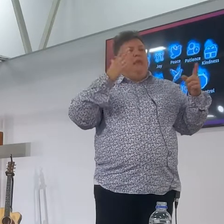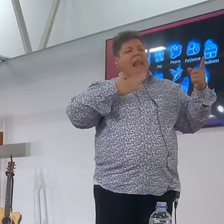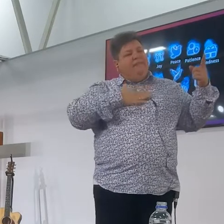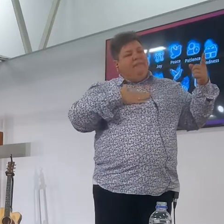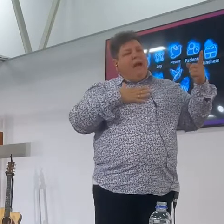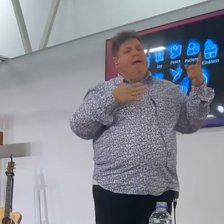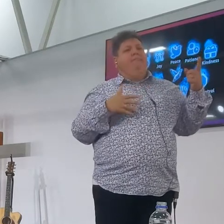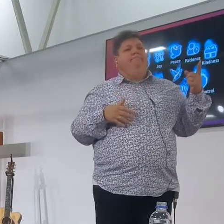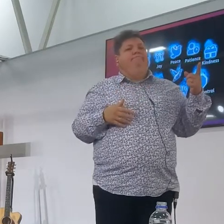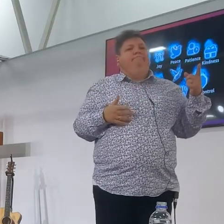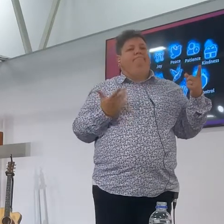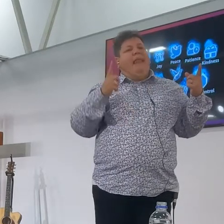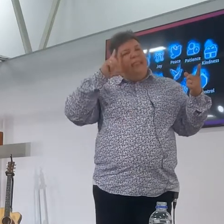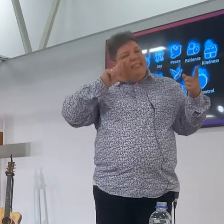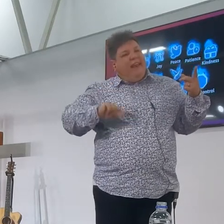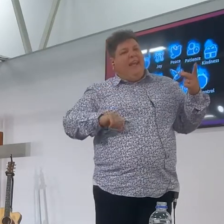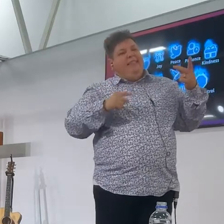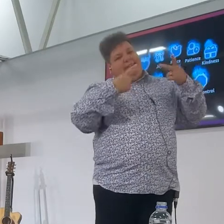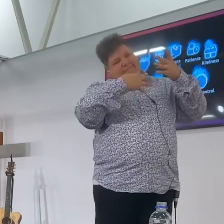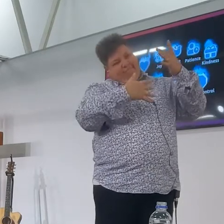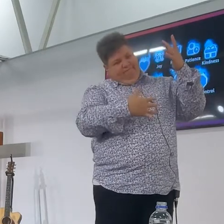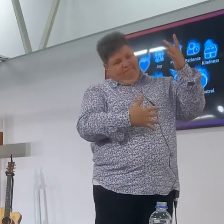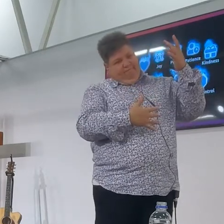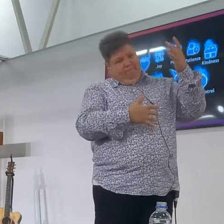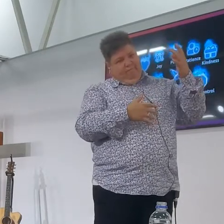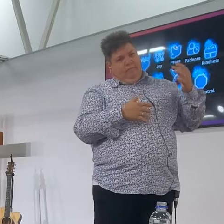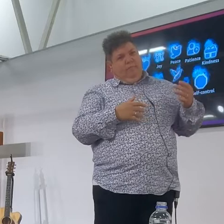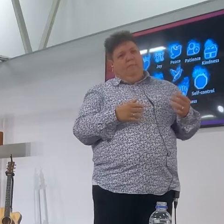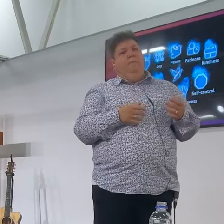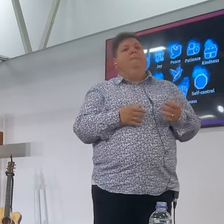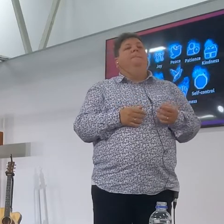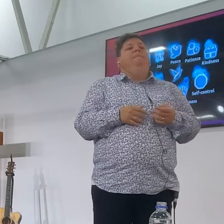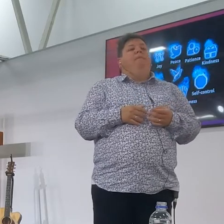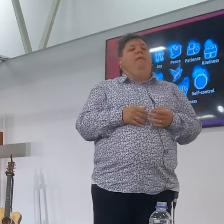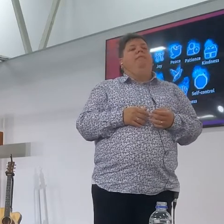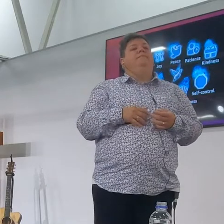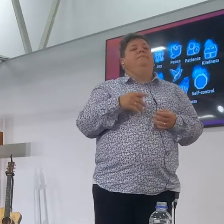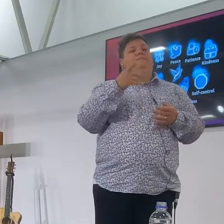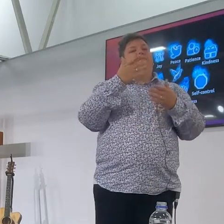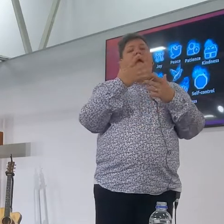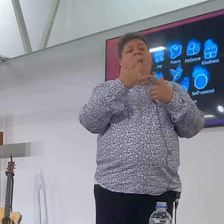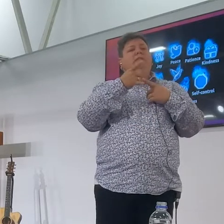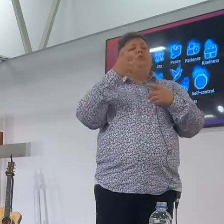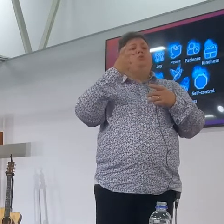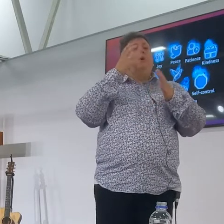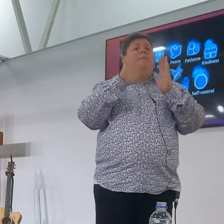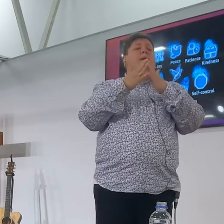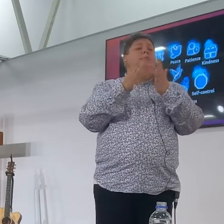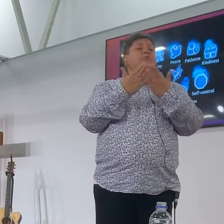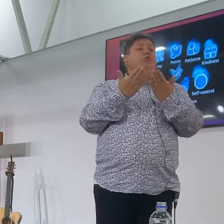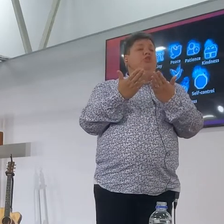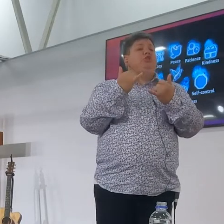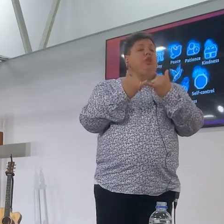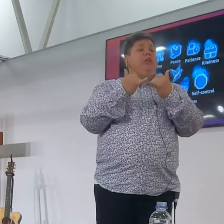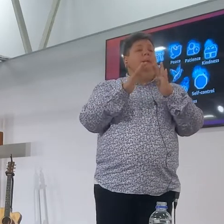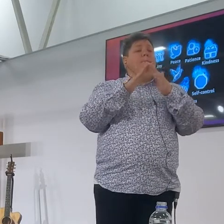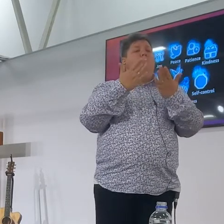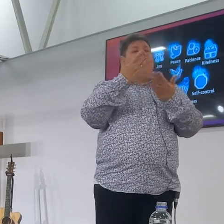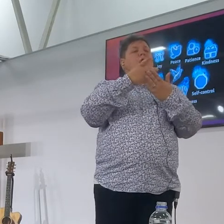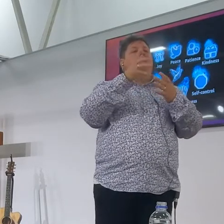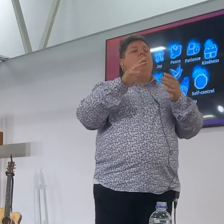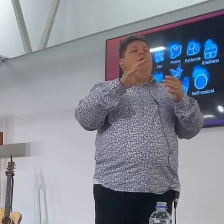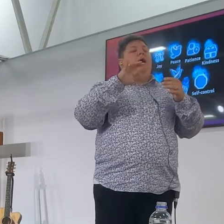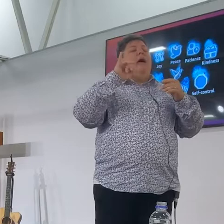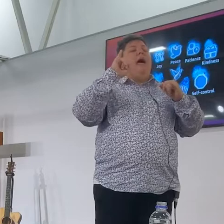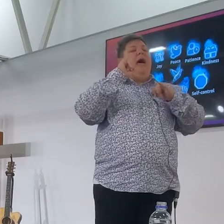detail ingaan nie, want ek het nie genoeg tyd daaroor nie, maar as jy wil, kan jy die Bybelstudie boekie gaan aflaai by www.bybelstudie.co.za, hy sien jy daar maak ek nou advertensie